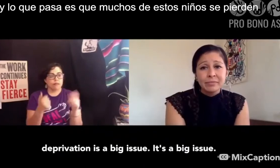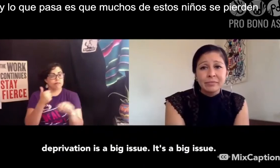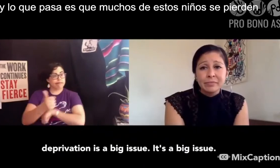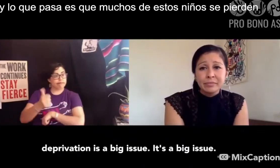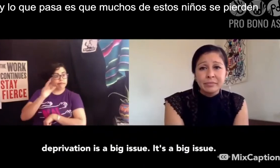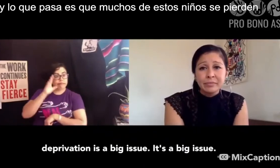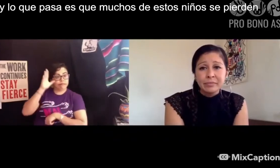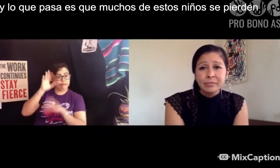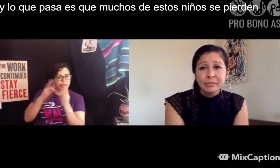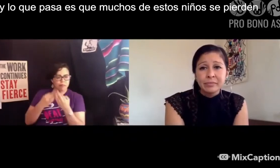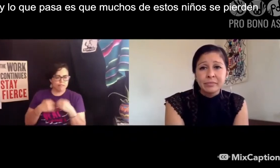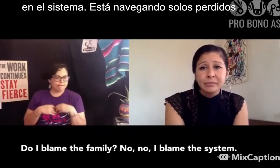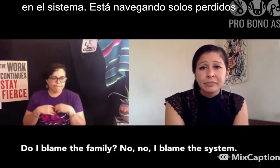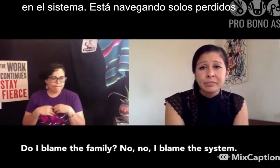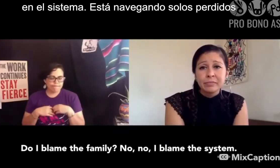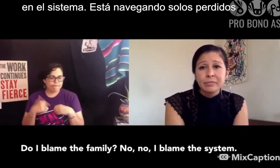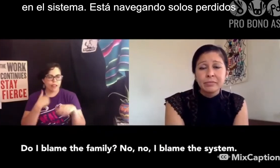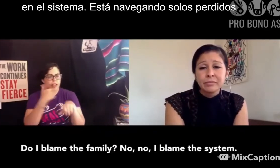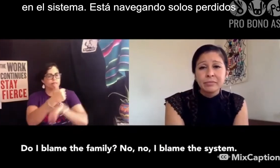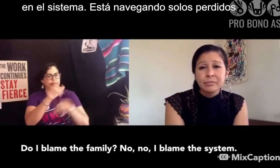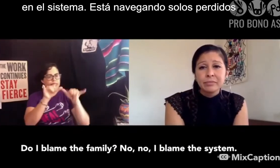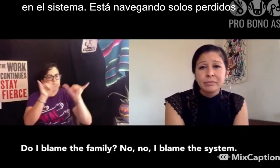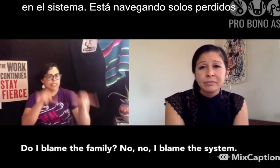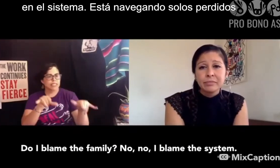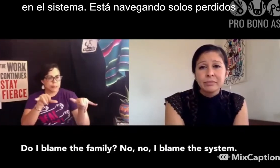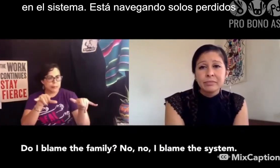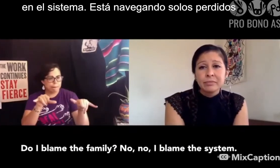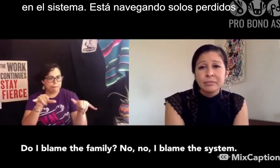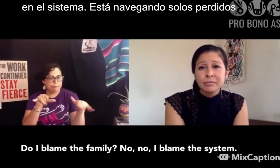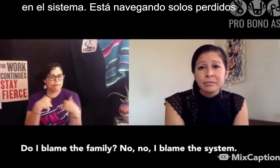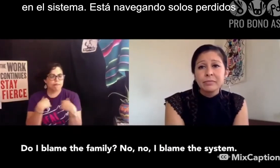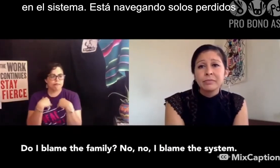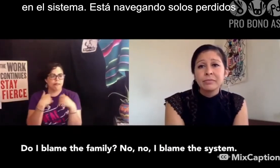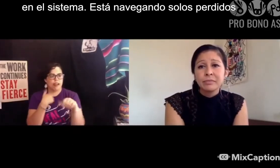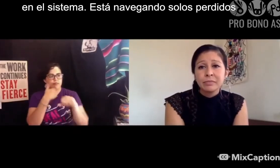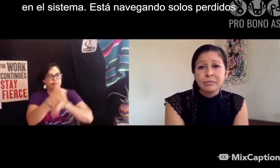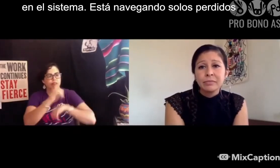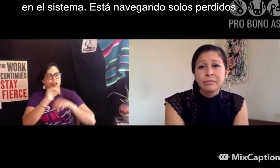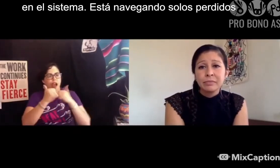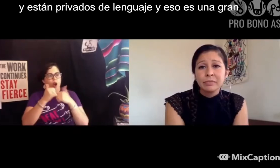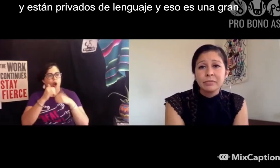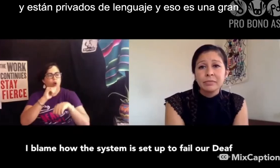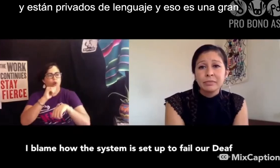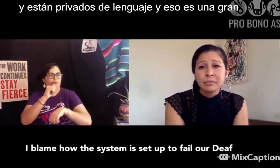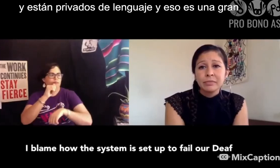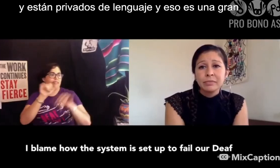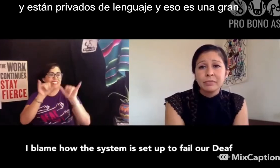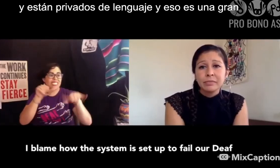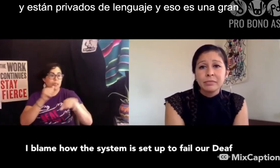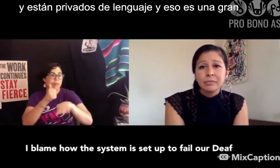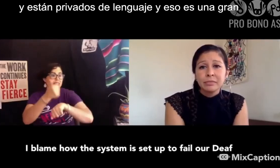muchos de estos niños se pierden en el sistema. Están navegando solos, perdidos, y